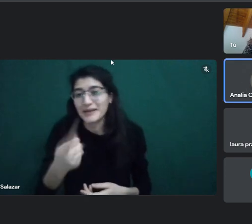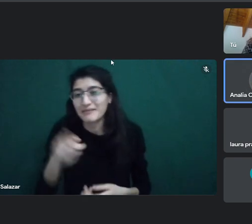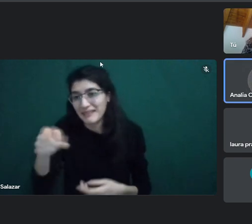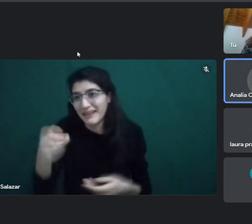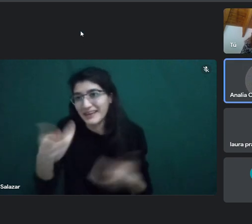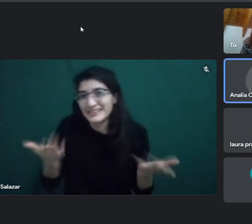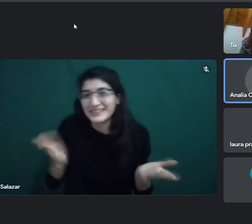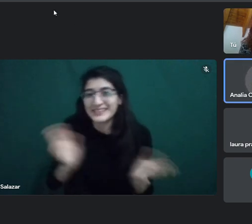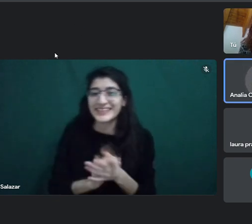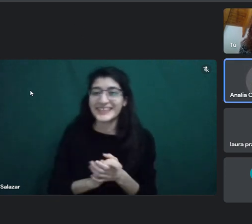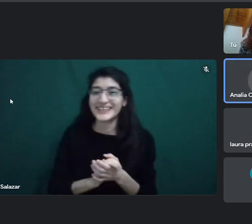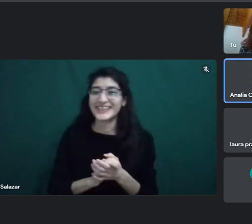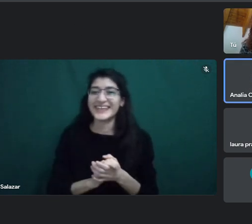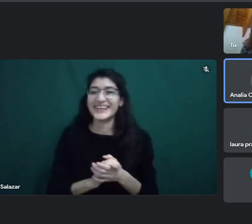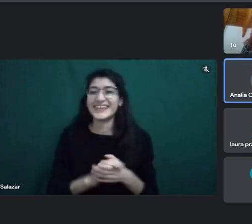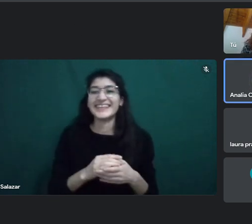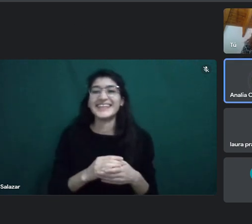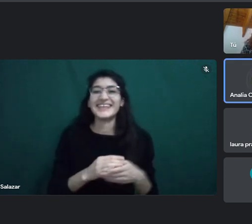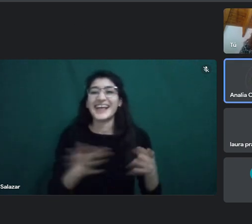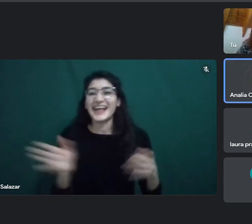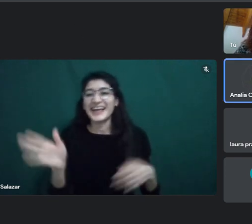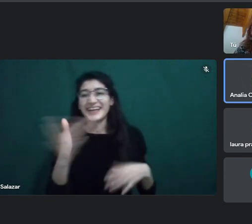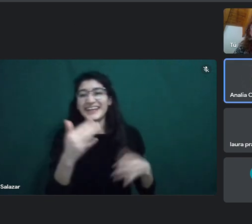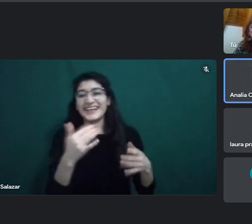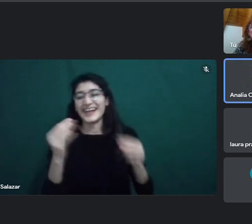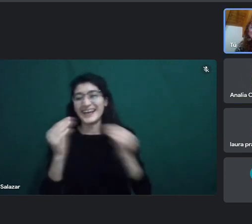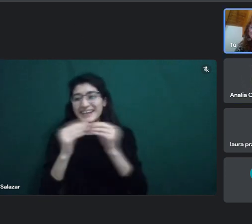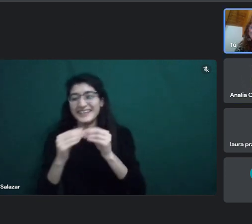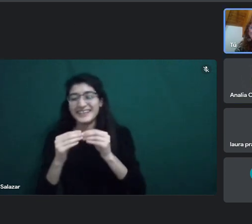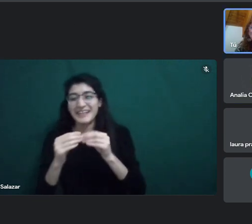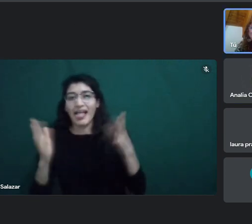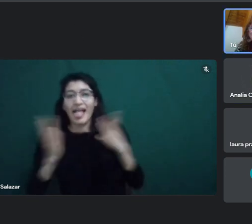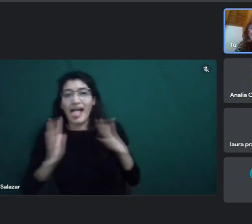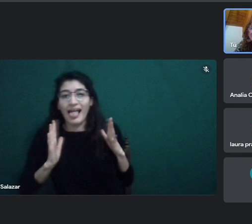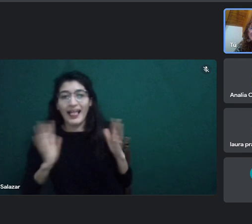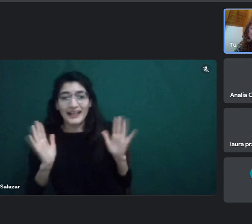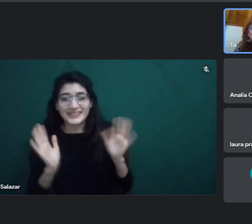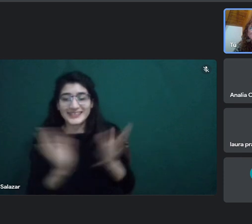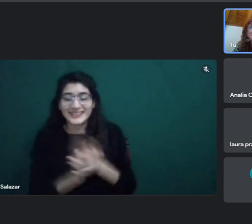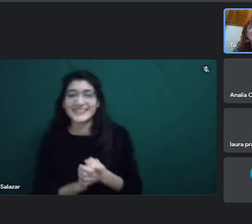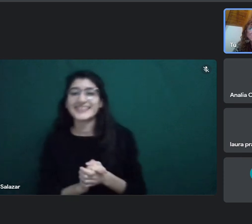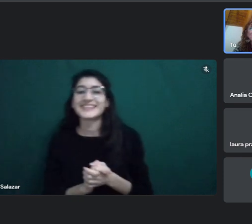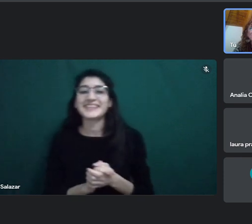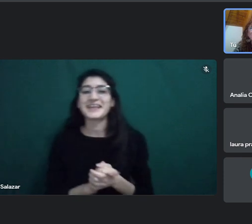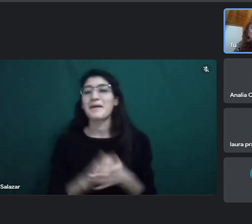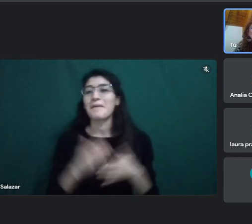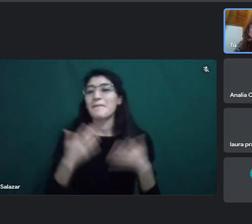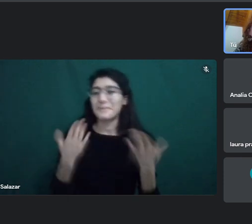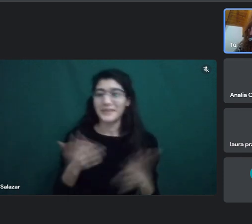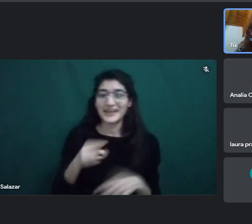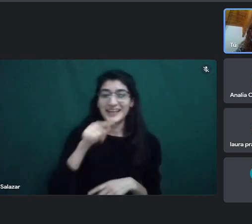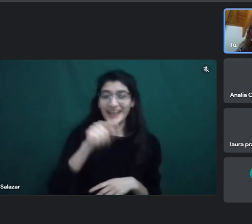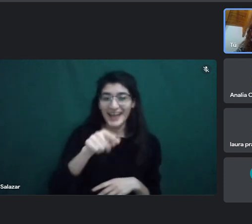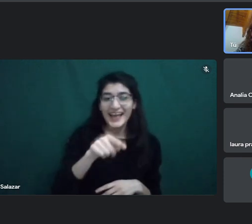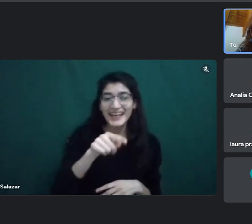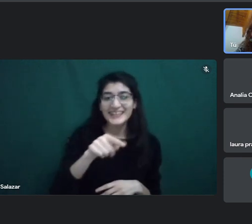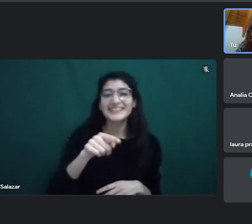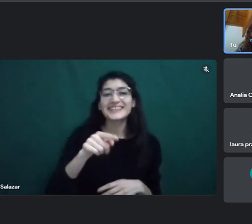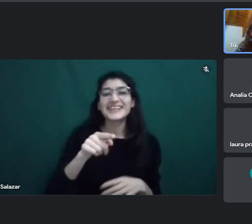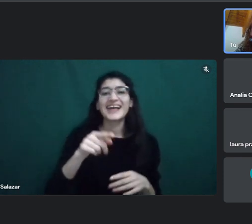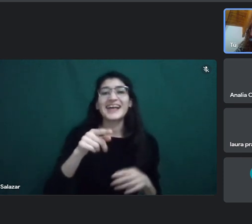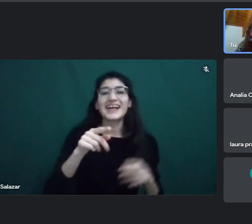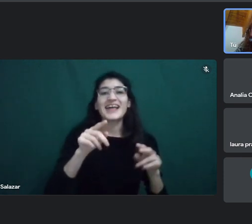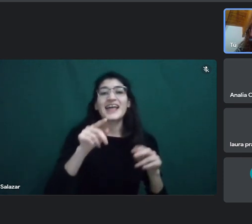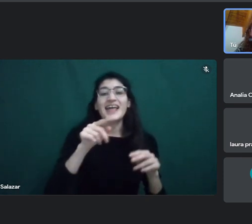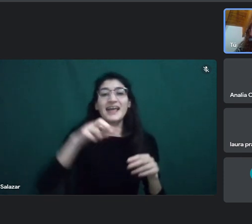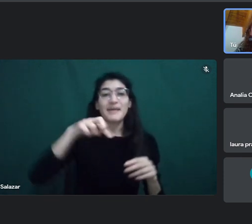Estamos todos. ¡Ah! Bueno, corresponde el qué sustantivo núcleo es el del título. ¿Por